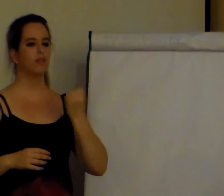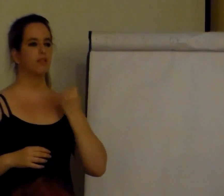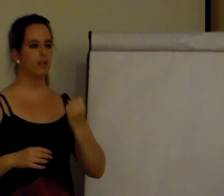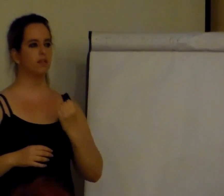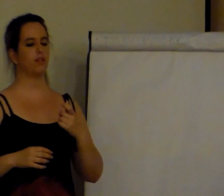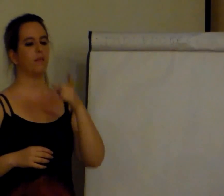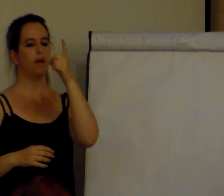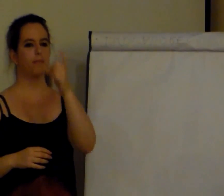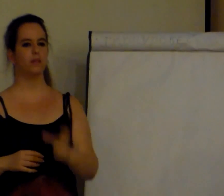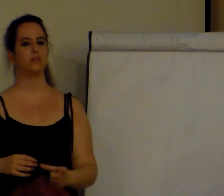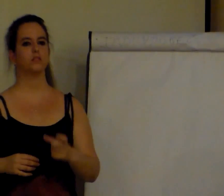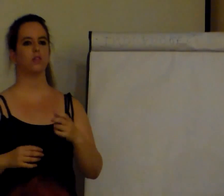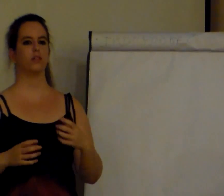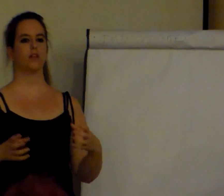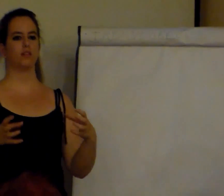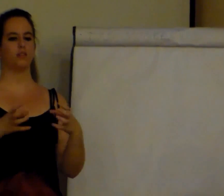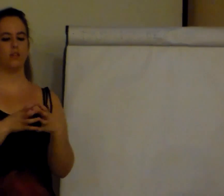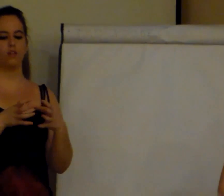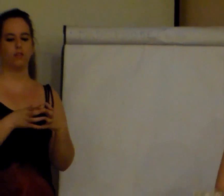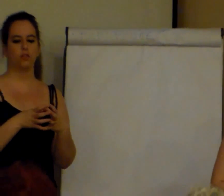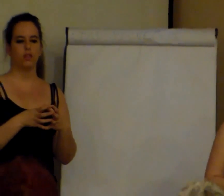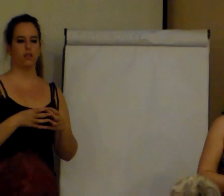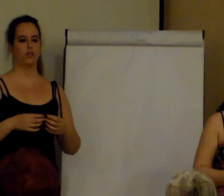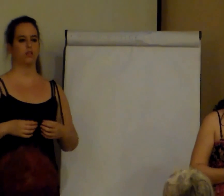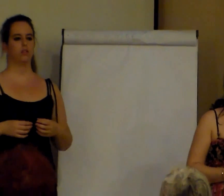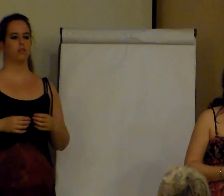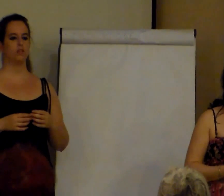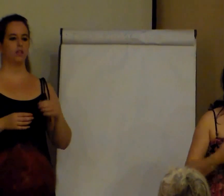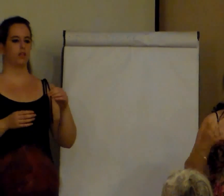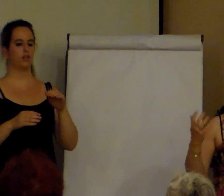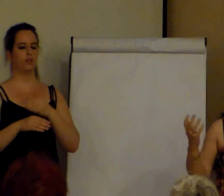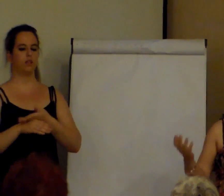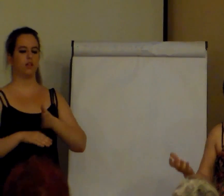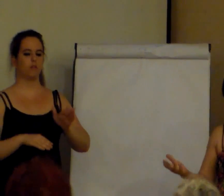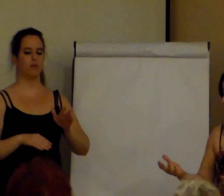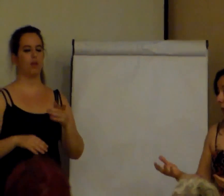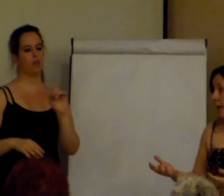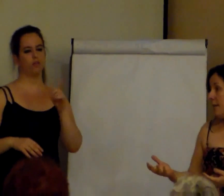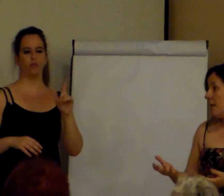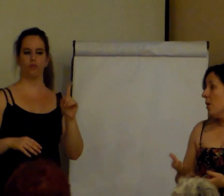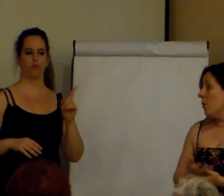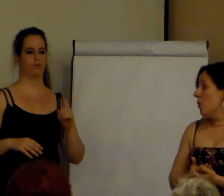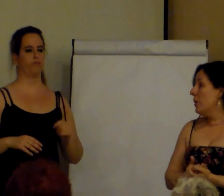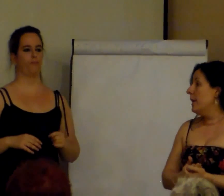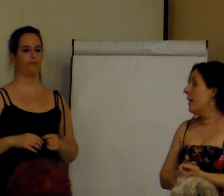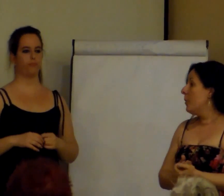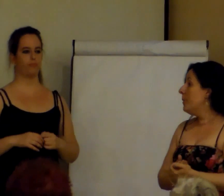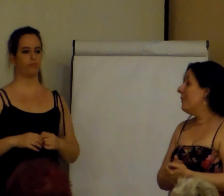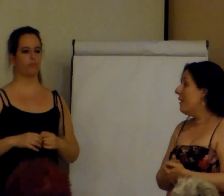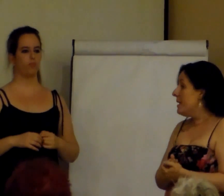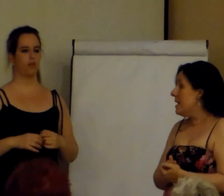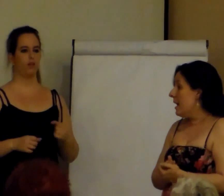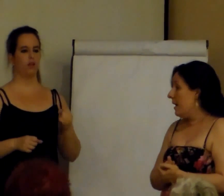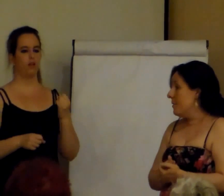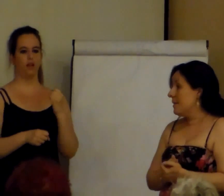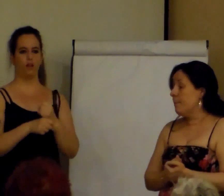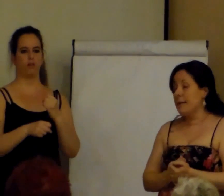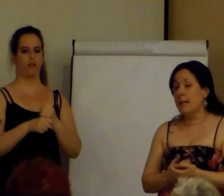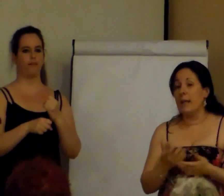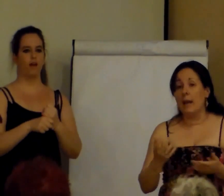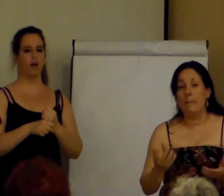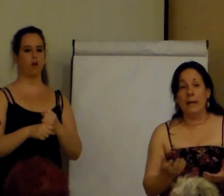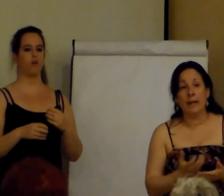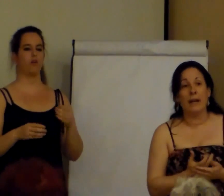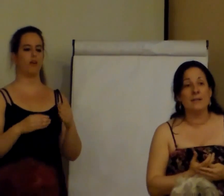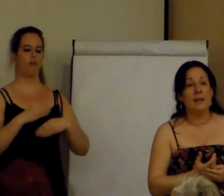paciente sentirse contenido y no sentirse discriminado, ¿sí? Ya sea en áreas laborales o en la propia familia. A